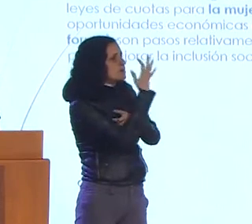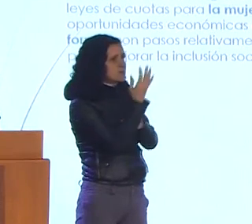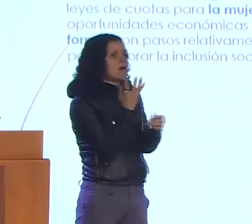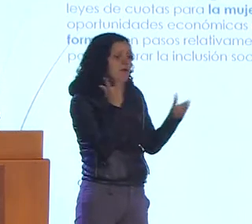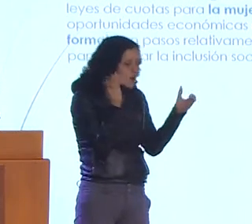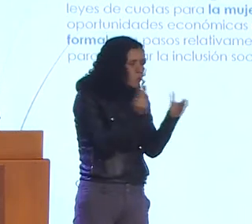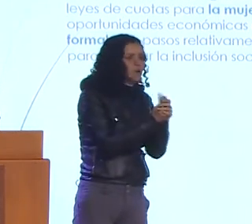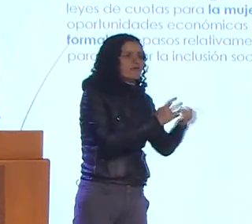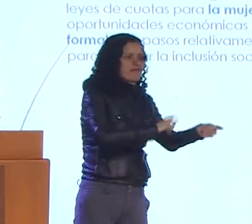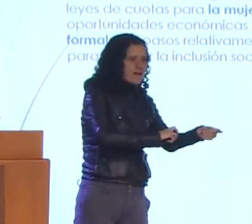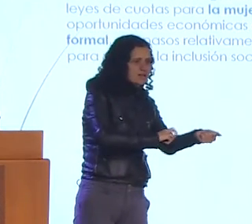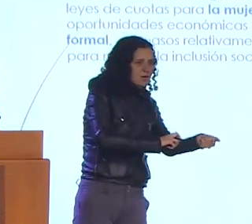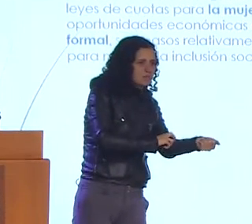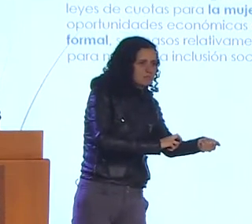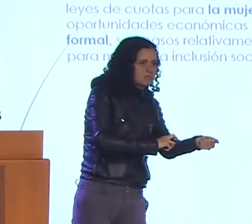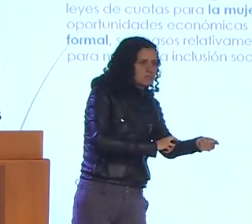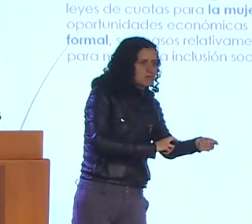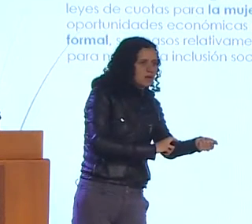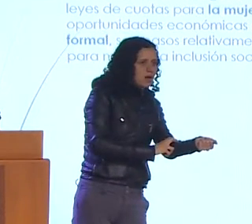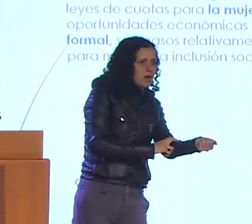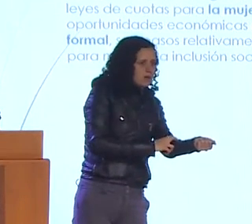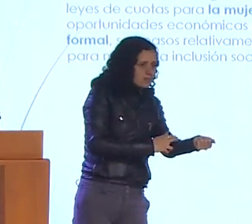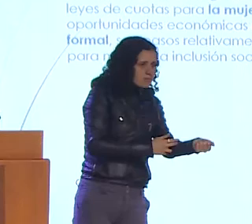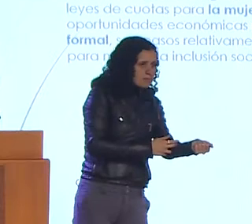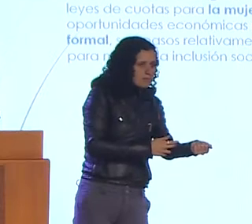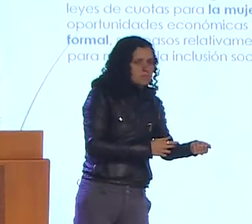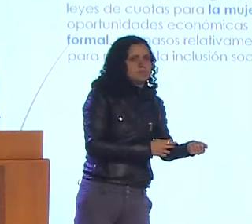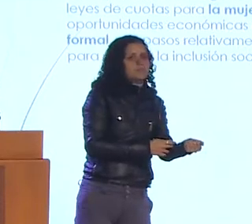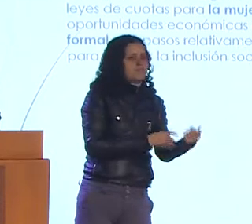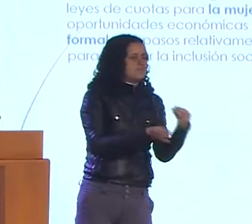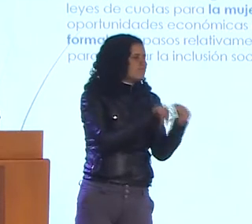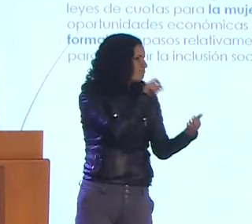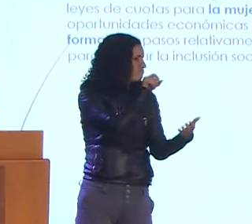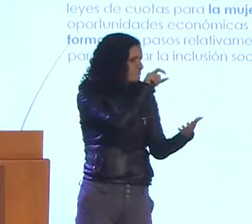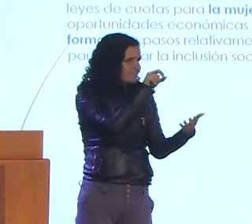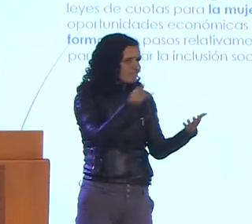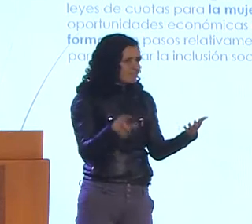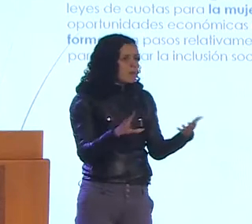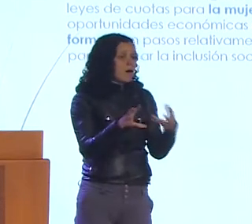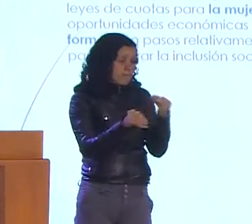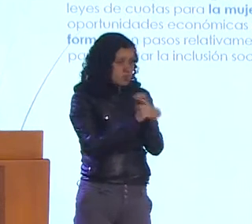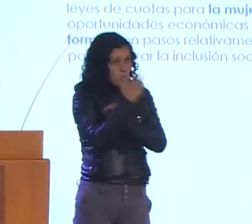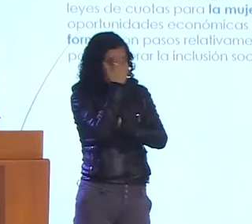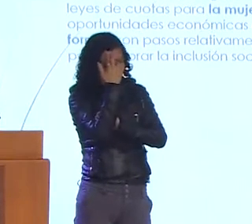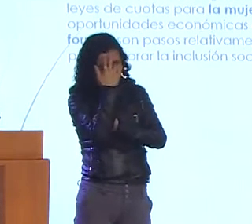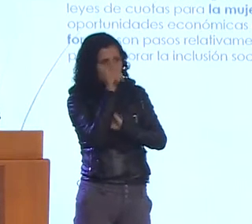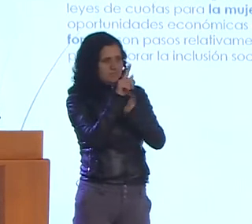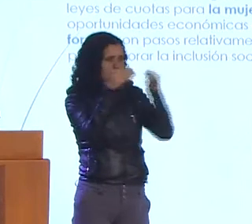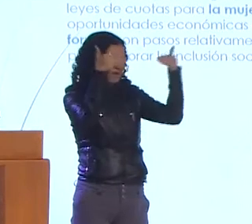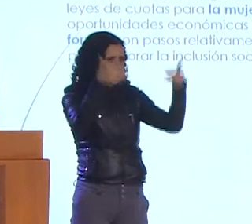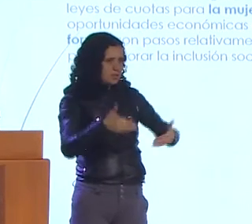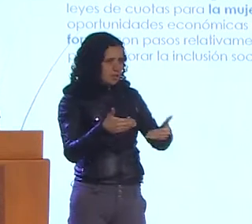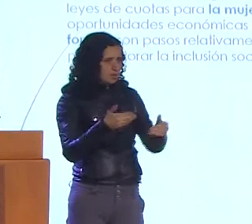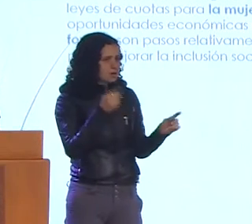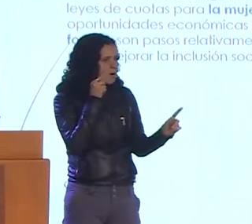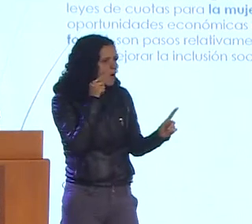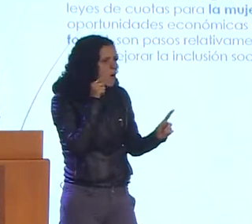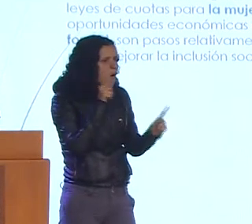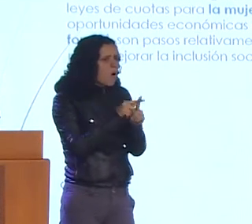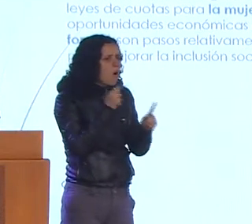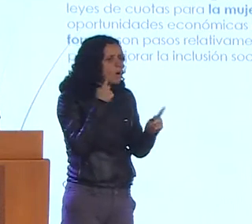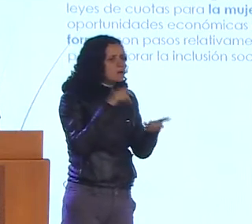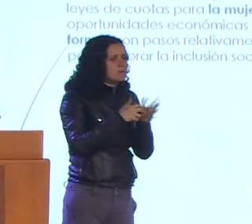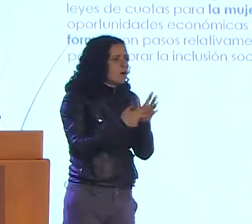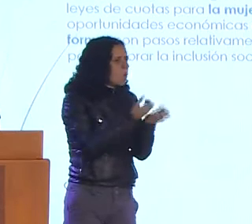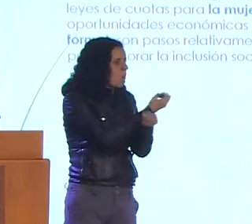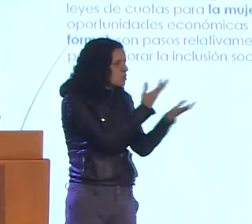del origen étnico, en cuestiones como el censo y, por supuesto, también el tema de discapacidad. Concentrarse en aumentar la inscripción